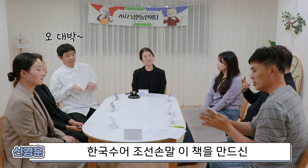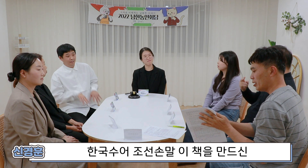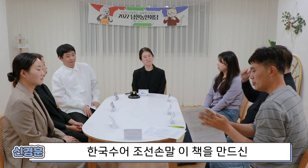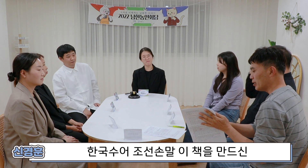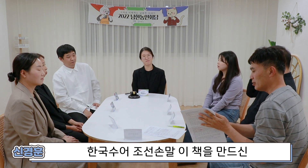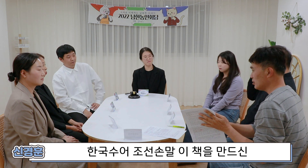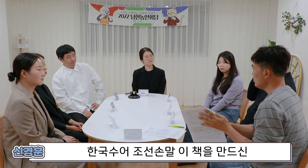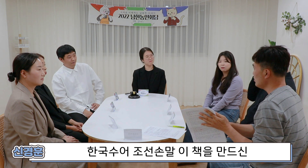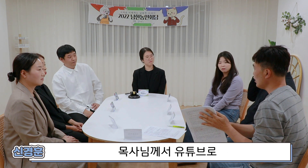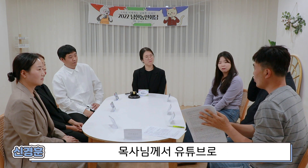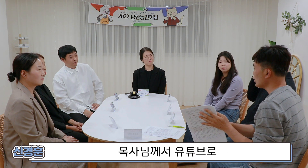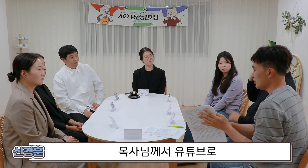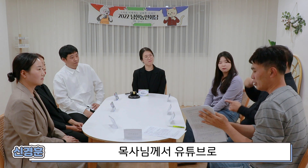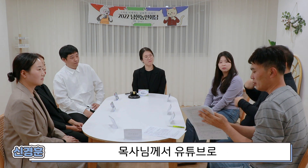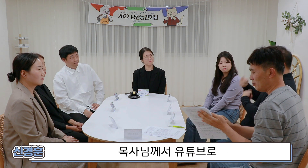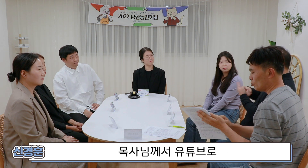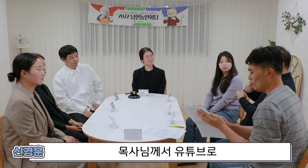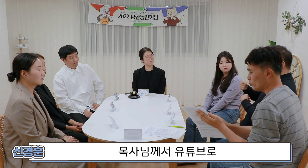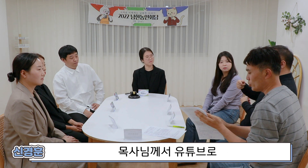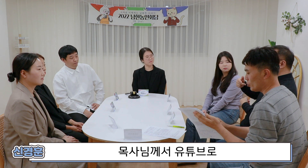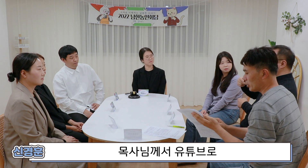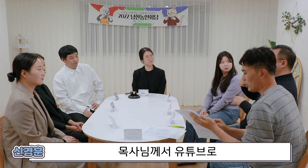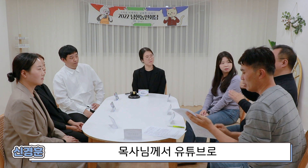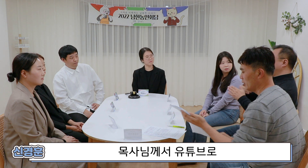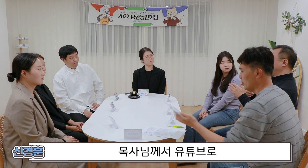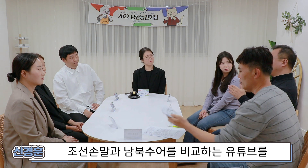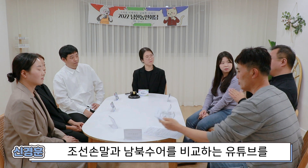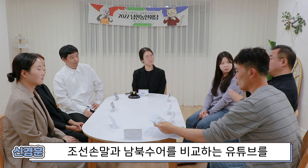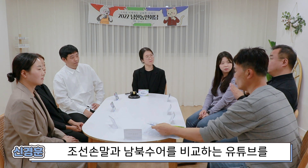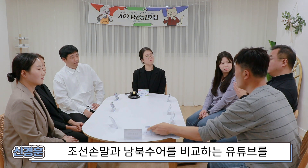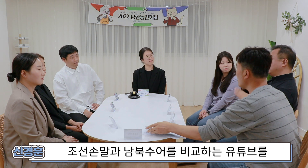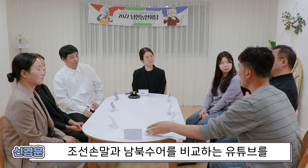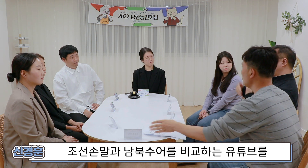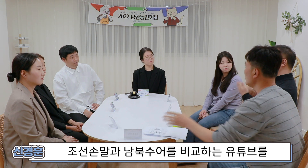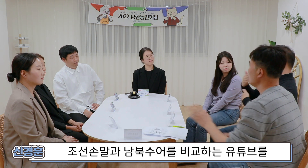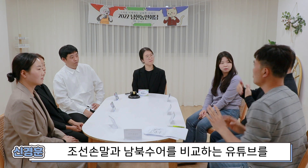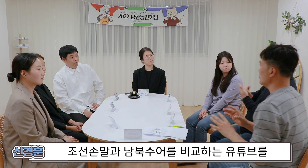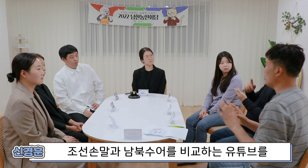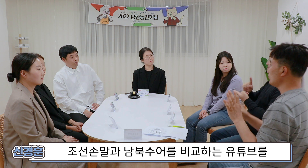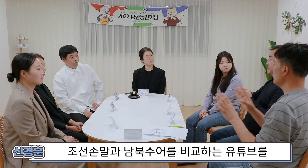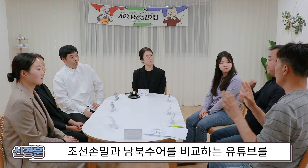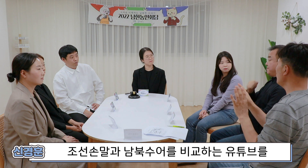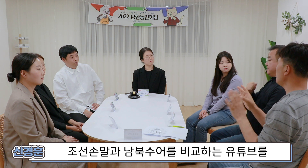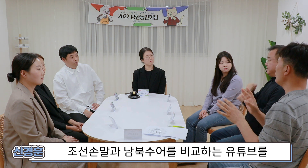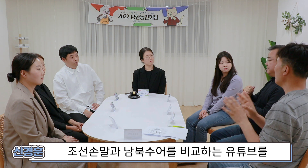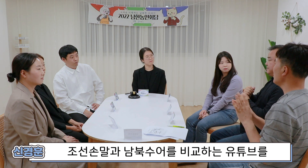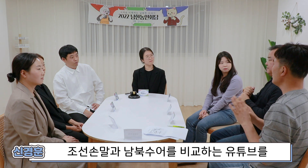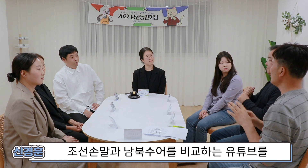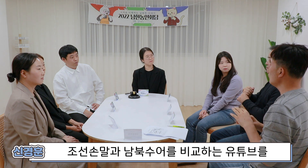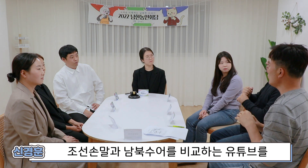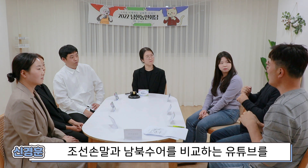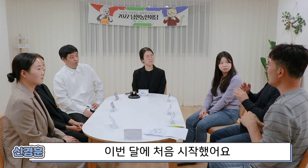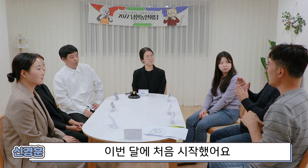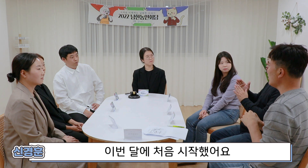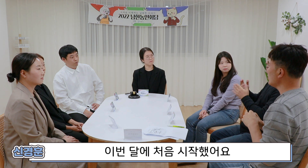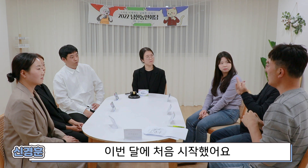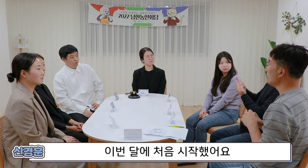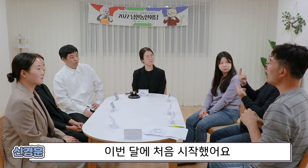책을 만드신 이제 목사님께서 유튜브로 이렇게 조선선말 남북 수어 비교하는 유튜브를 이제 이번 달에